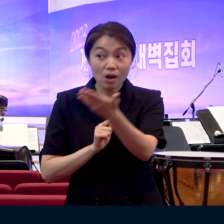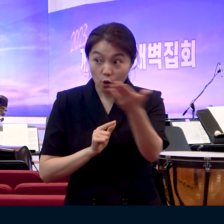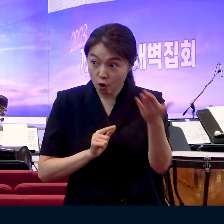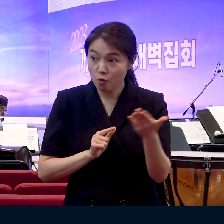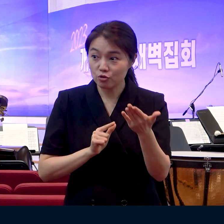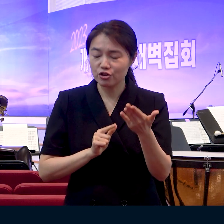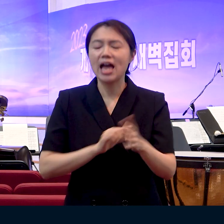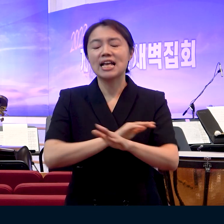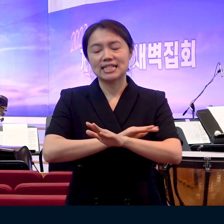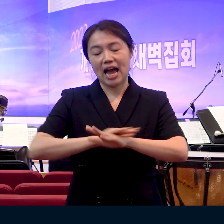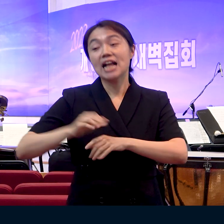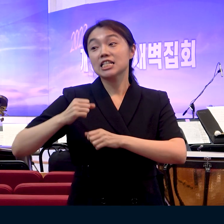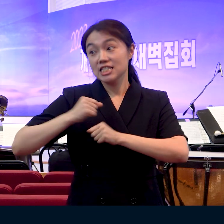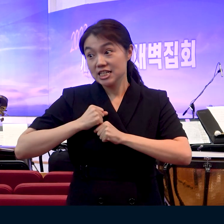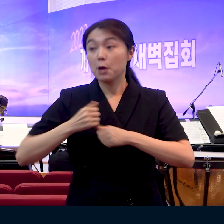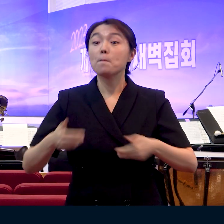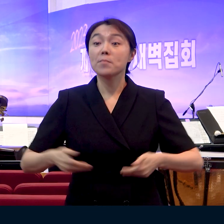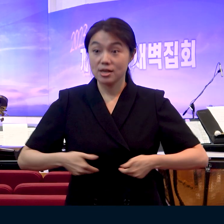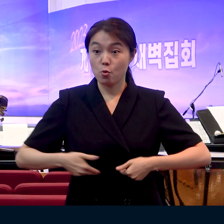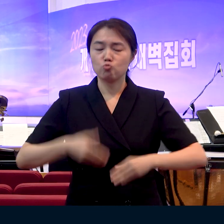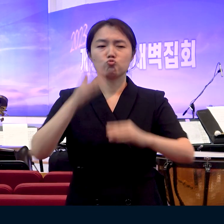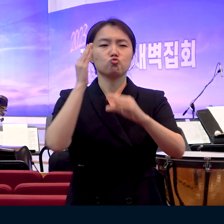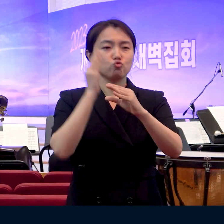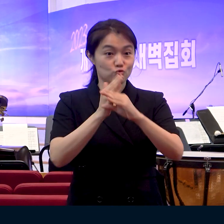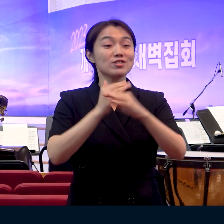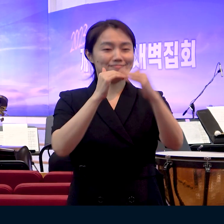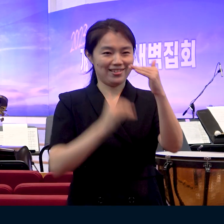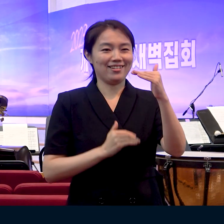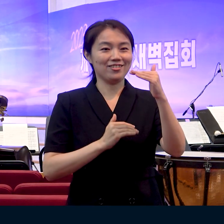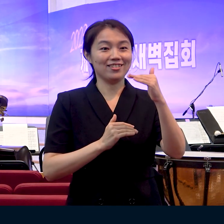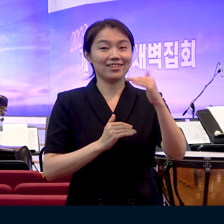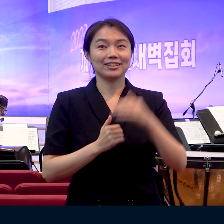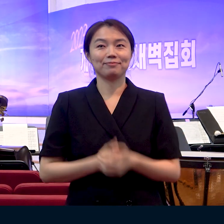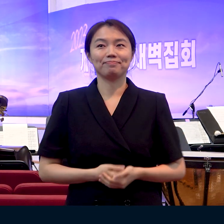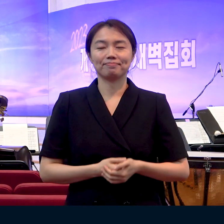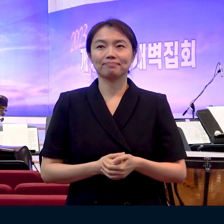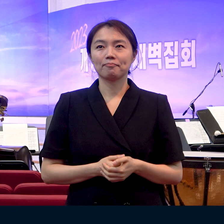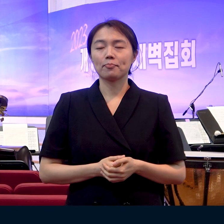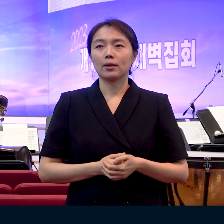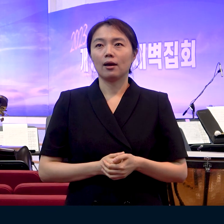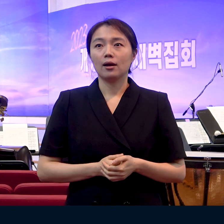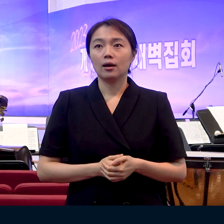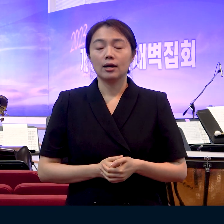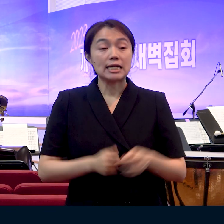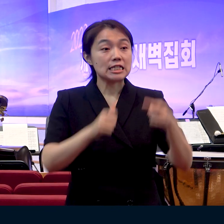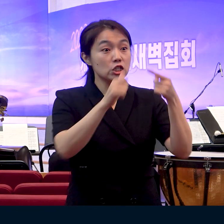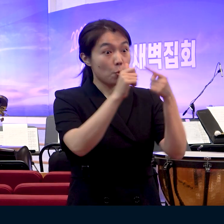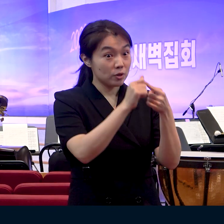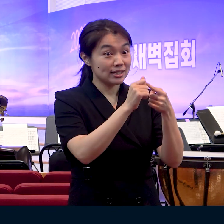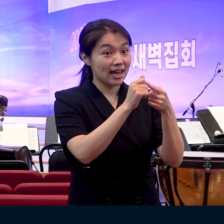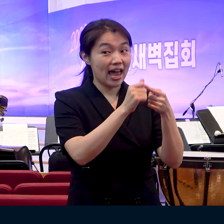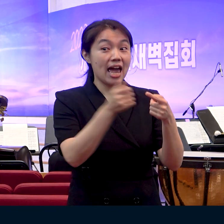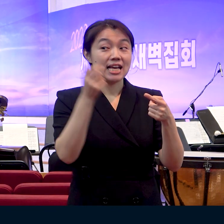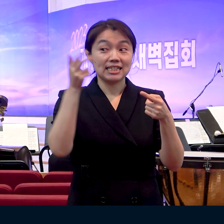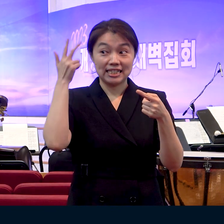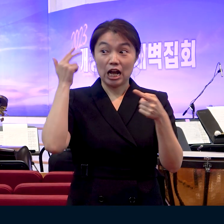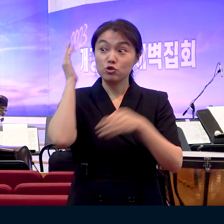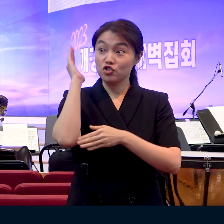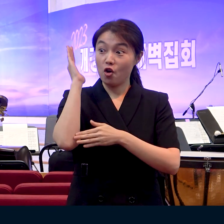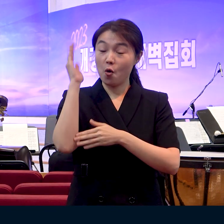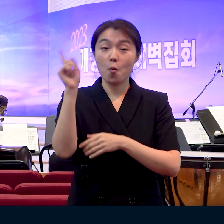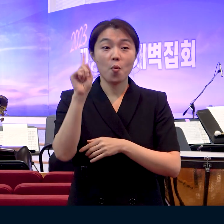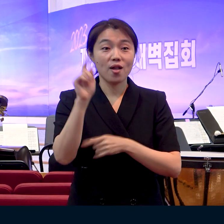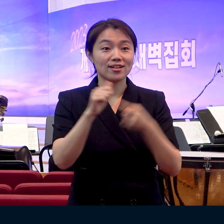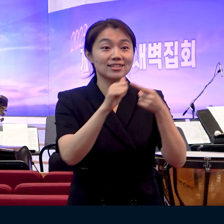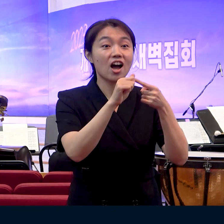될 핵심적 내용이다 라고 하는 것이죠. 그 첫 번째가 성령의